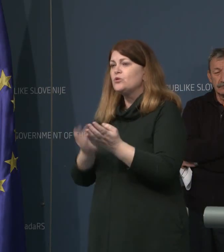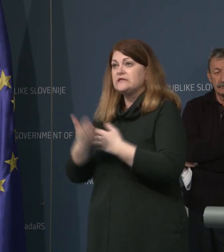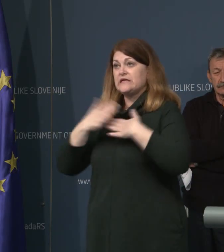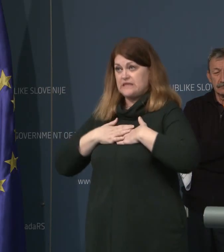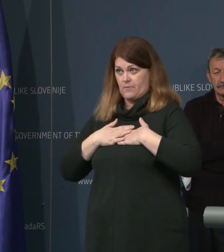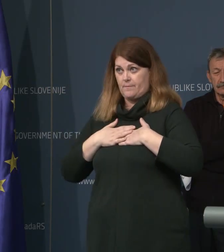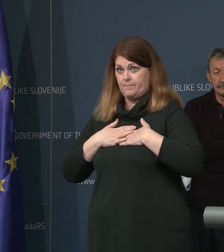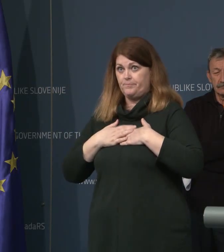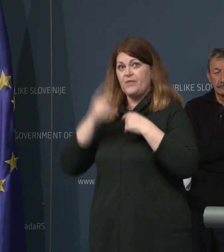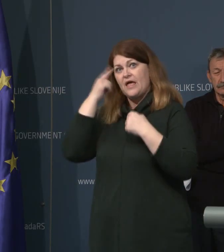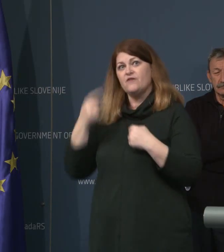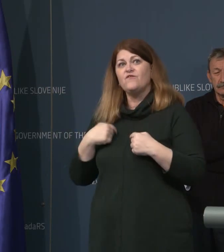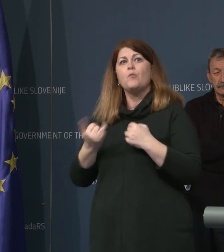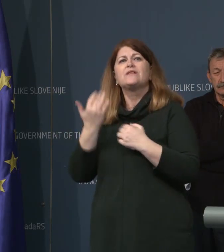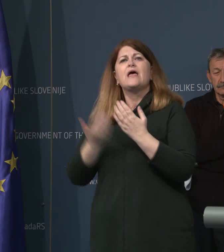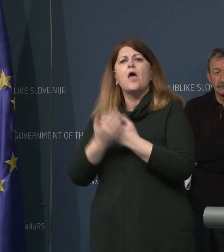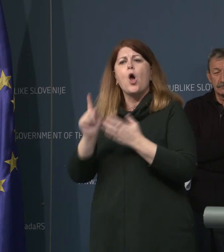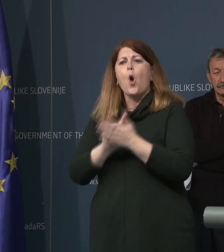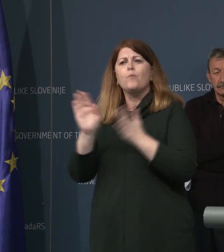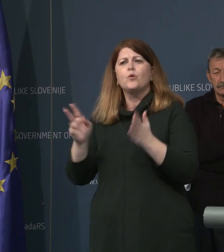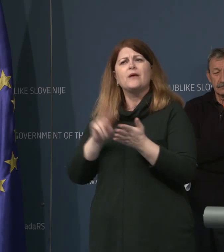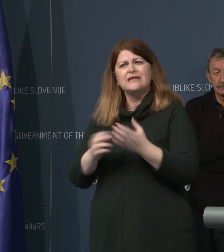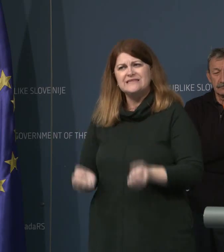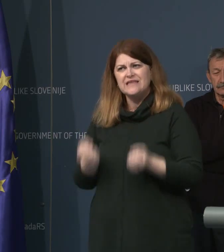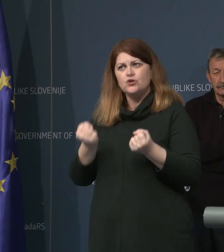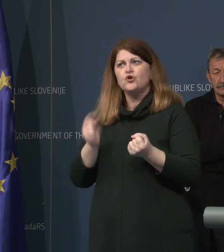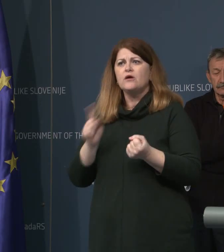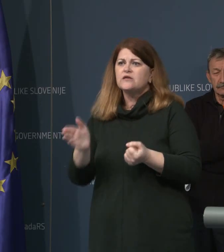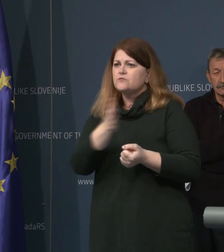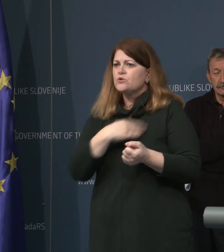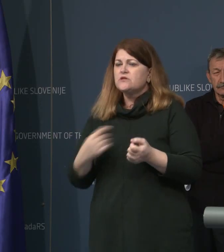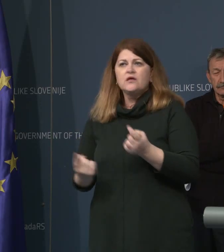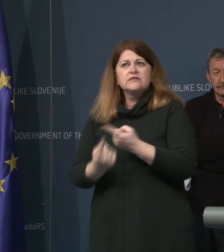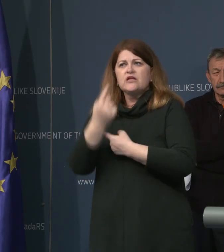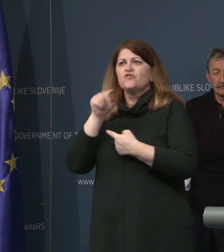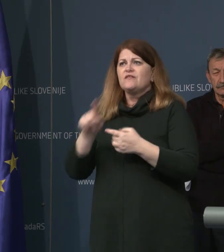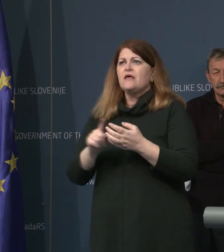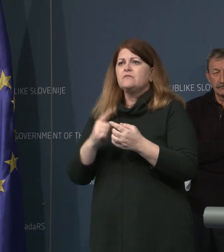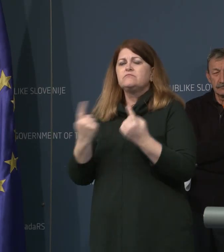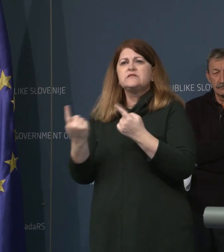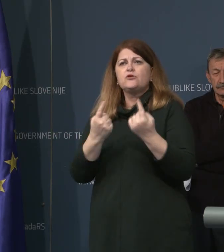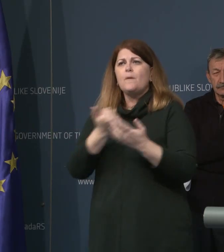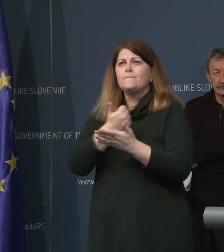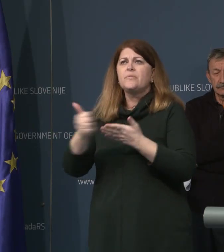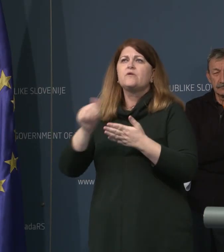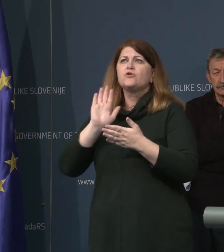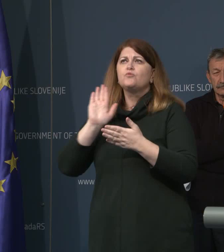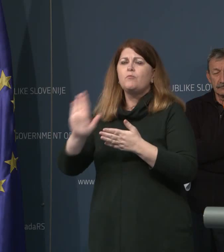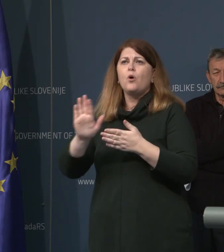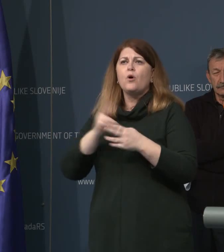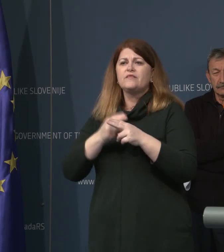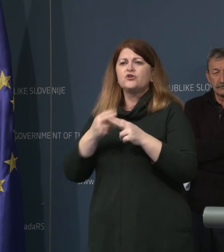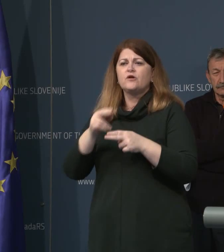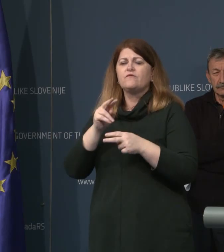zase. Vemo, da je za obdobje, ki je res težko, ker smo se pač v taki situaciji znašli prvič po